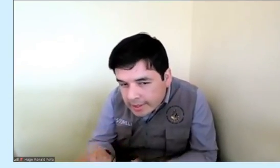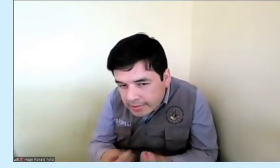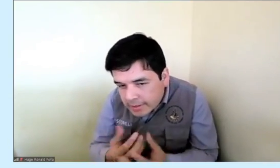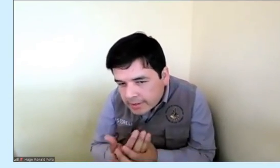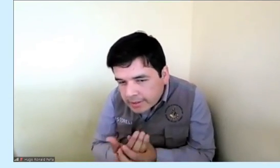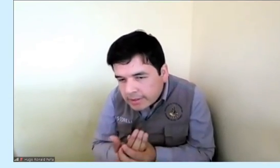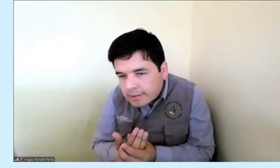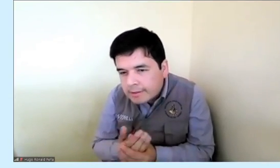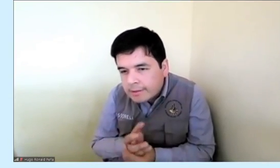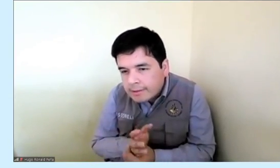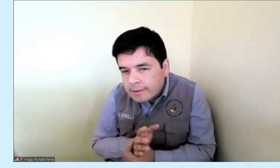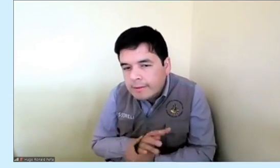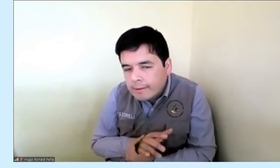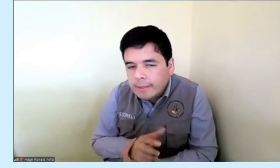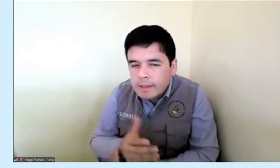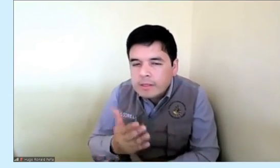Ustedes saben quién es. ¿Cómo es?